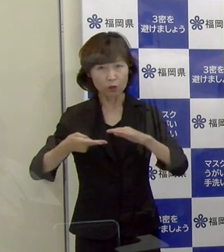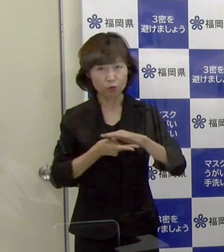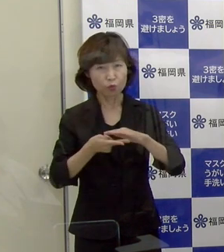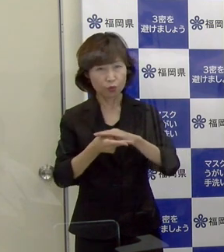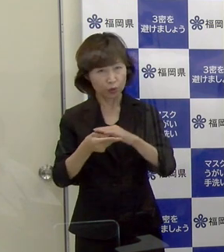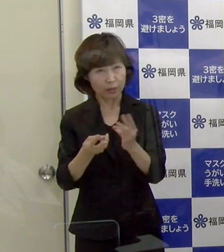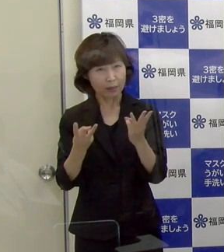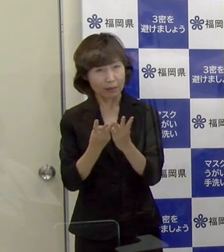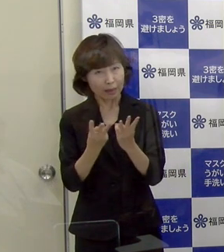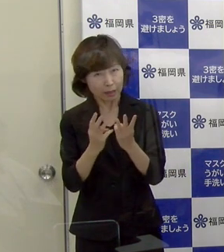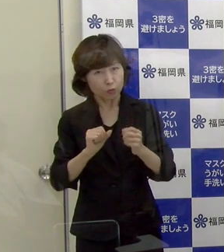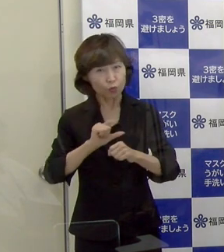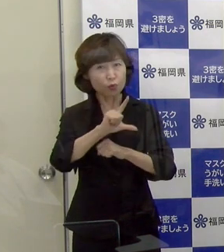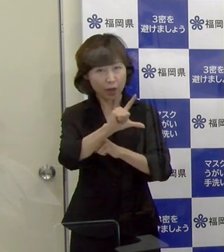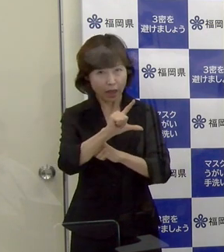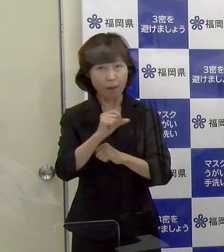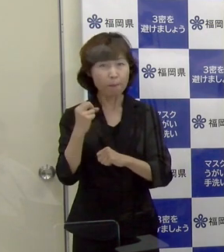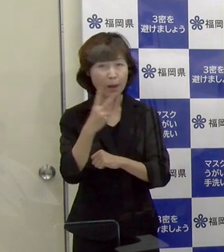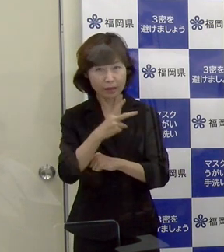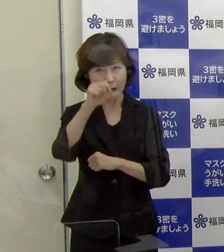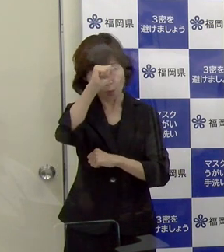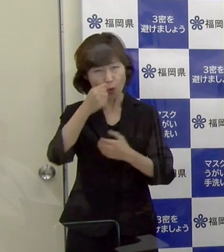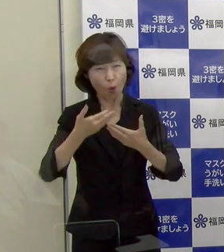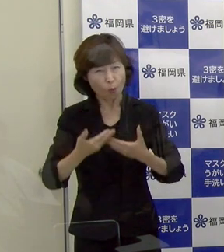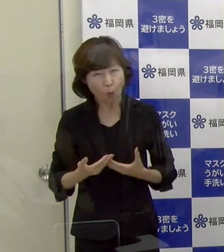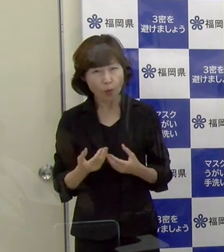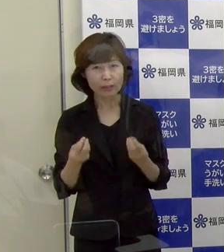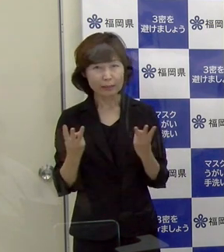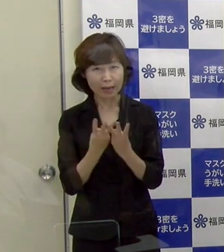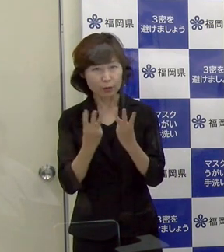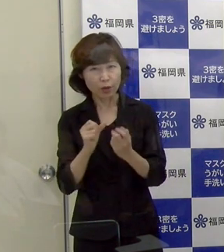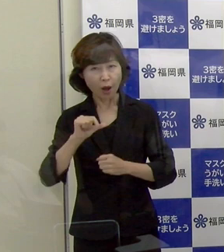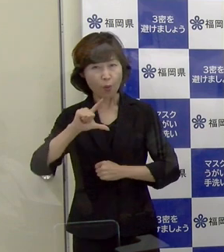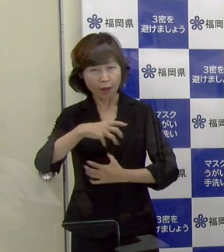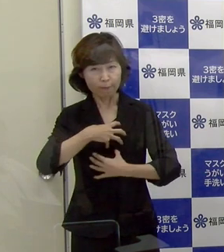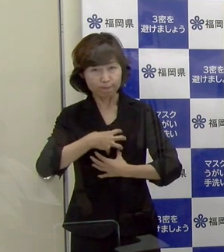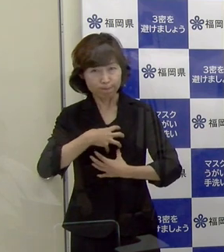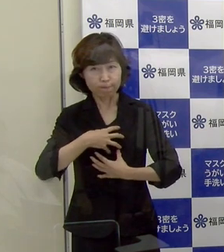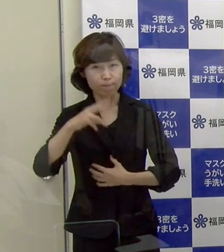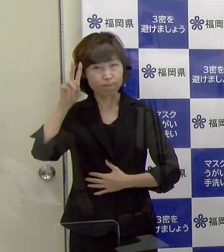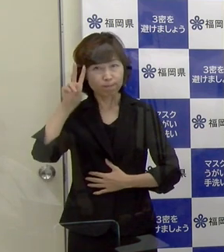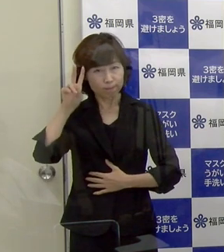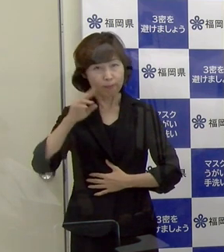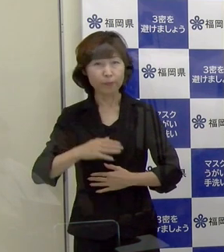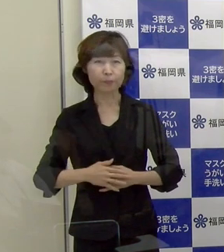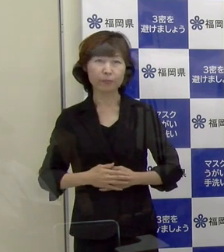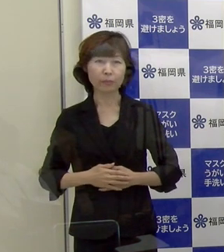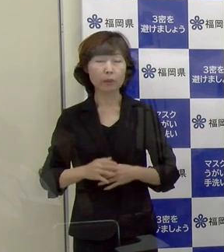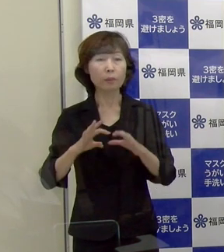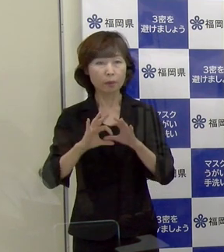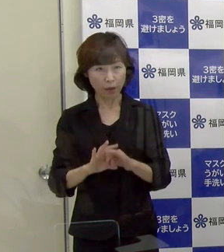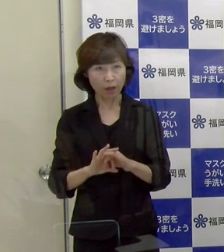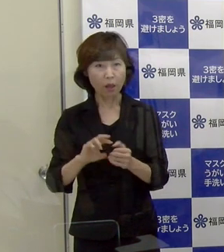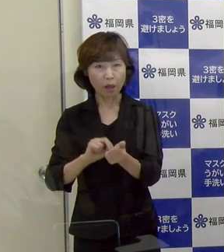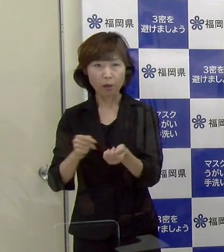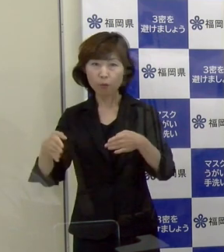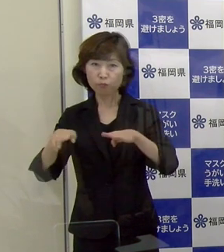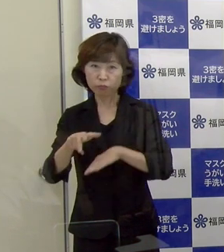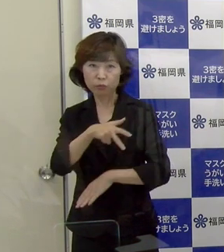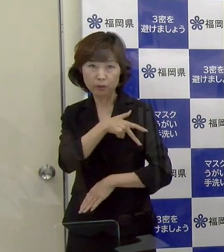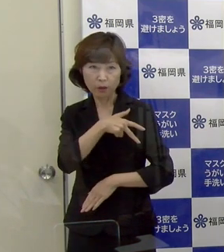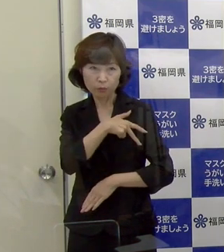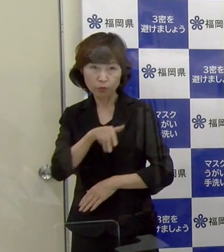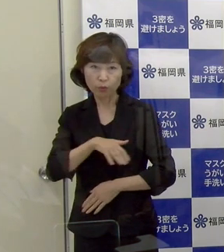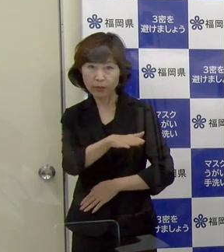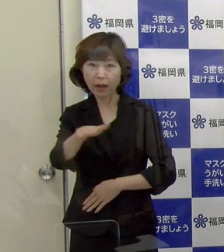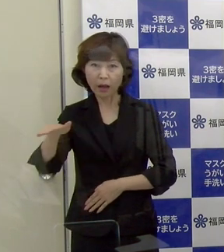れる方重症となる方の増加が懸念をされますまた医療従事者の感染が